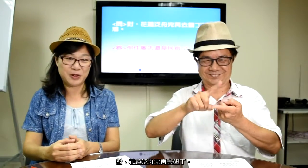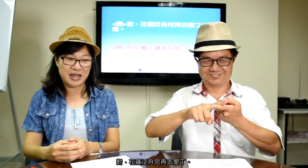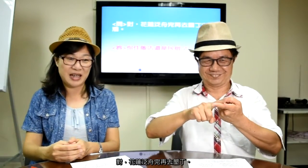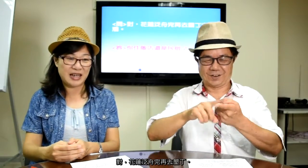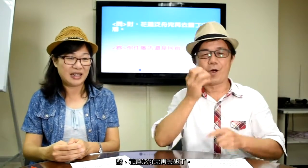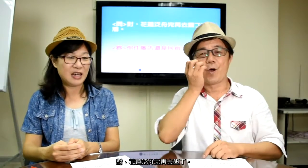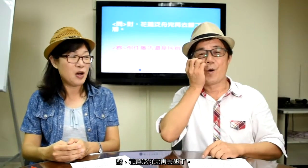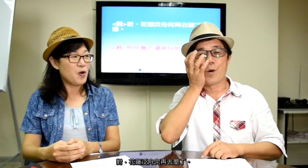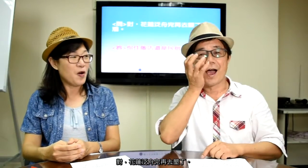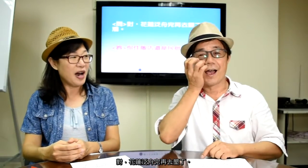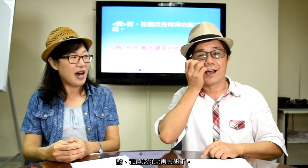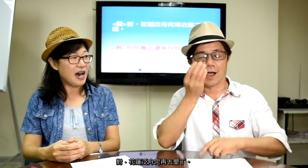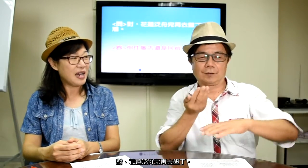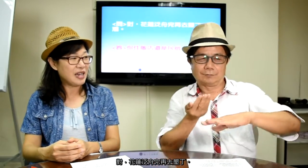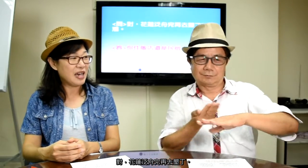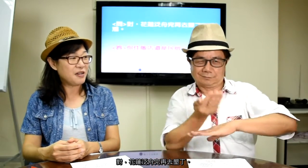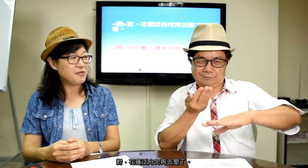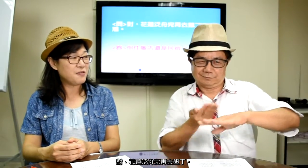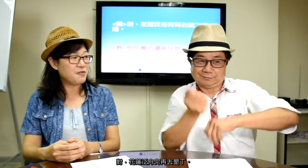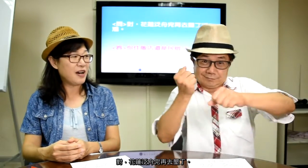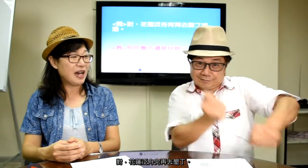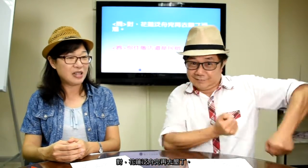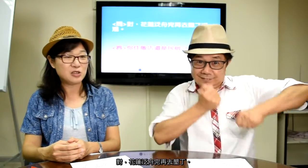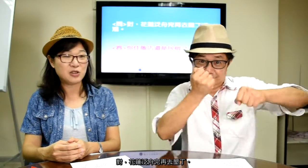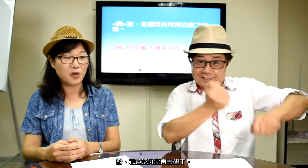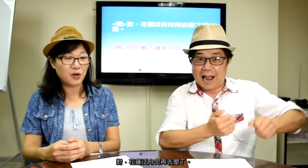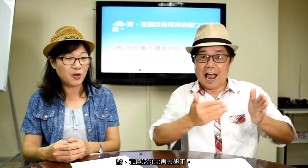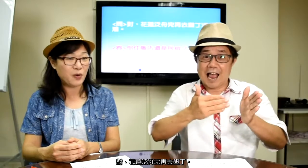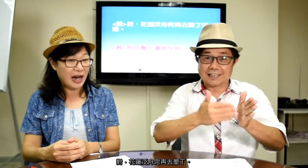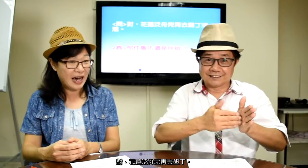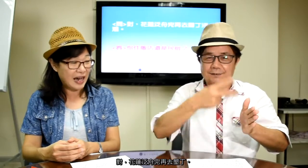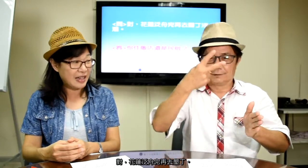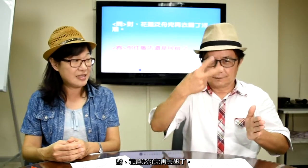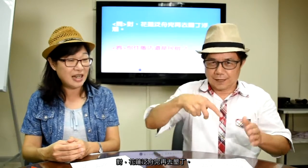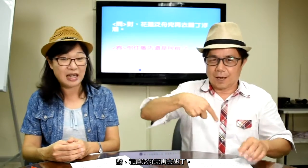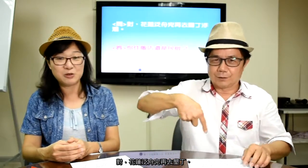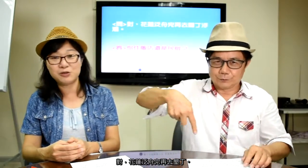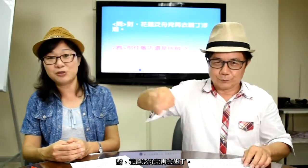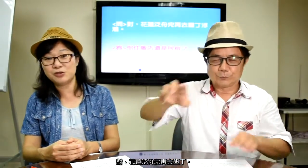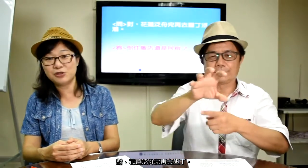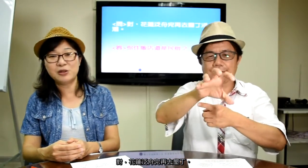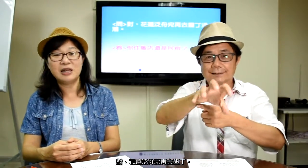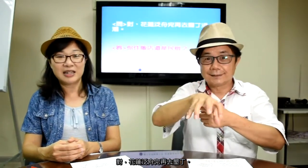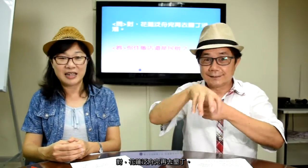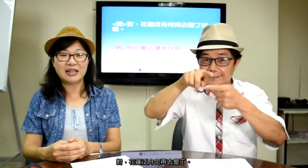对，花莲泛舟玩，再去